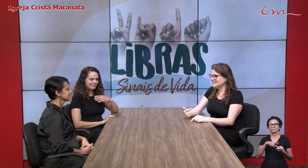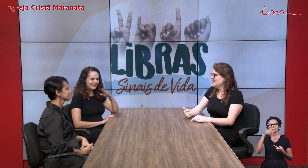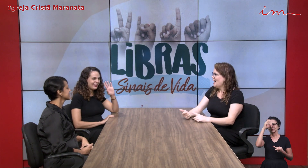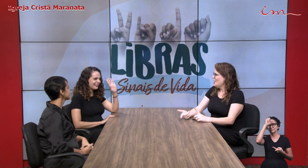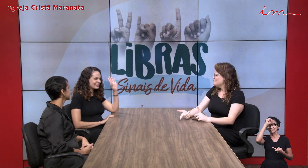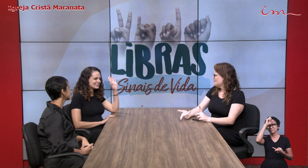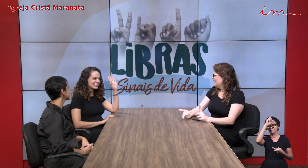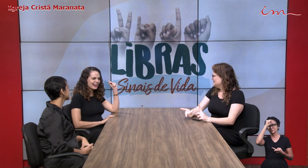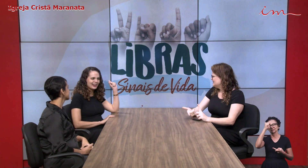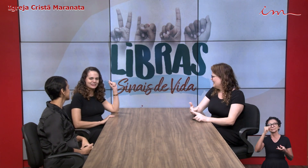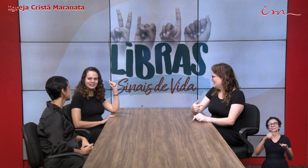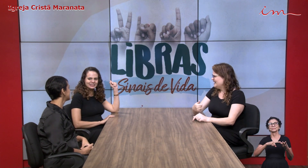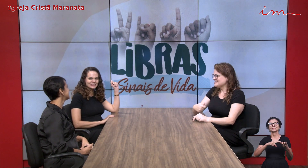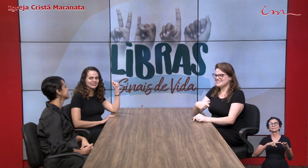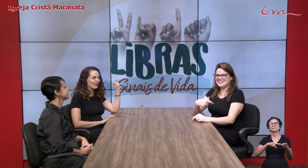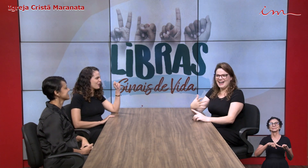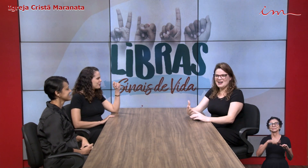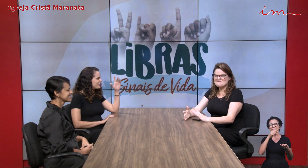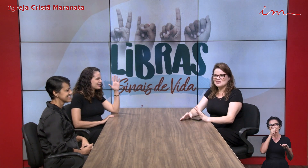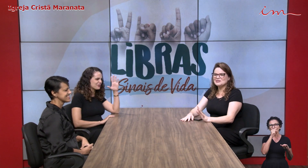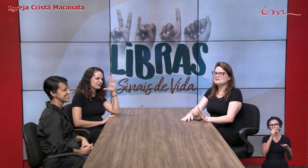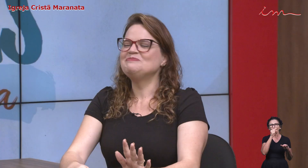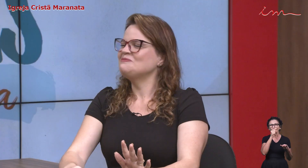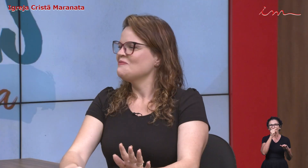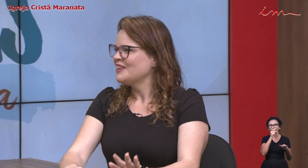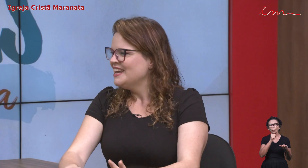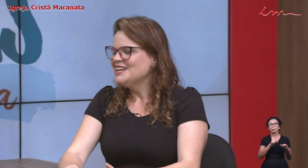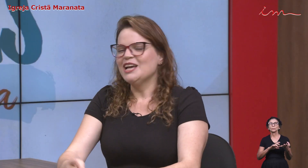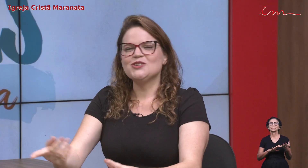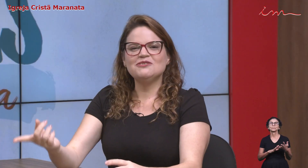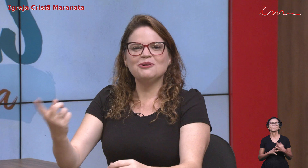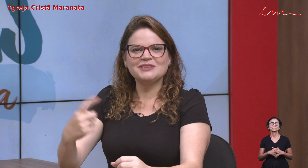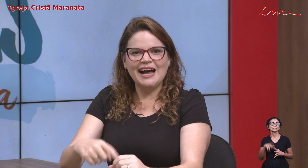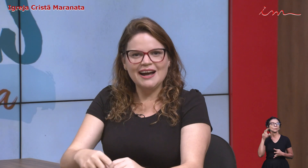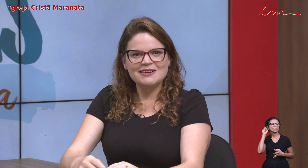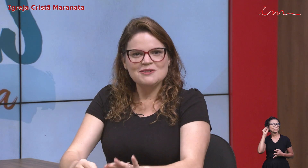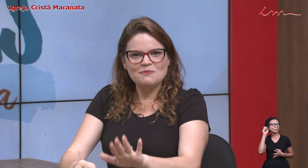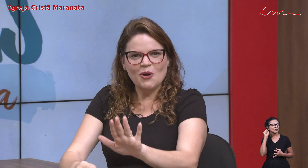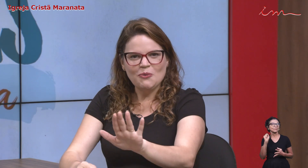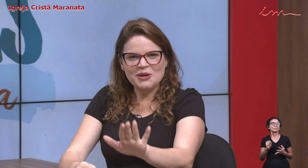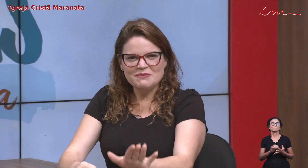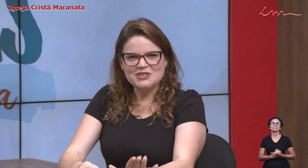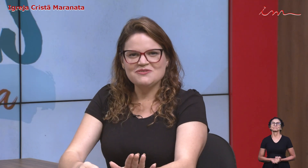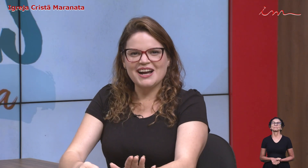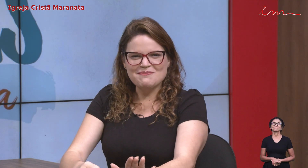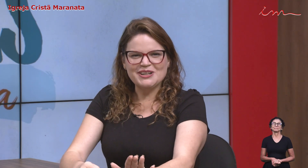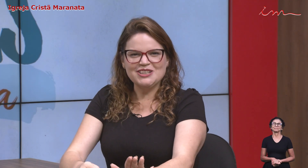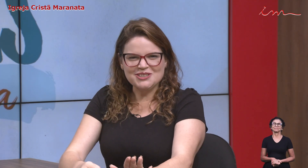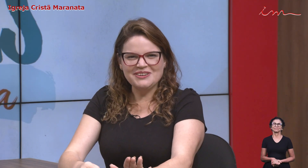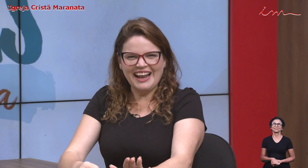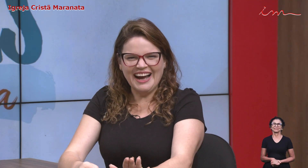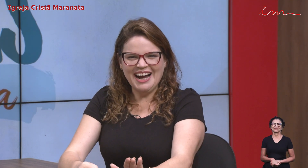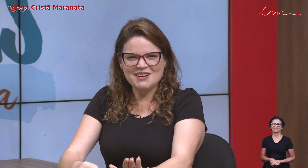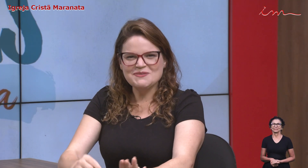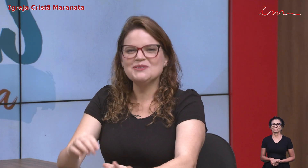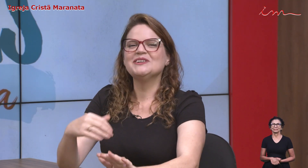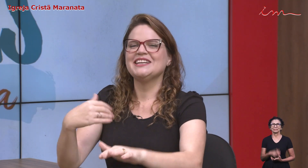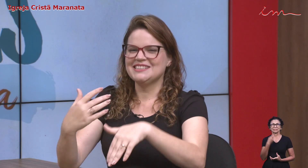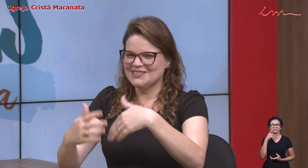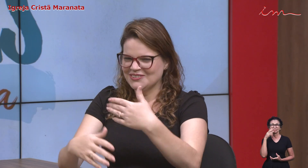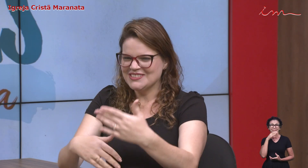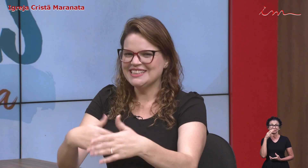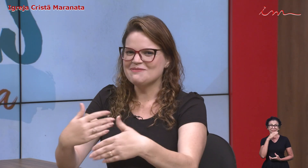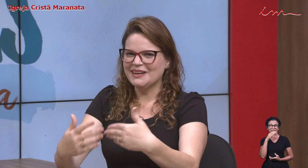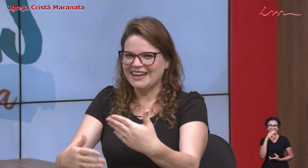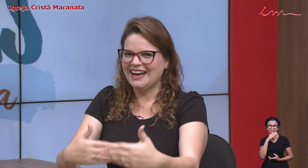laranja, aprender sábado. Ouvinte. É só voltar põe um pouquinho mais devagar, porque a gente fala rápido, que